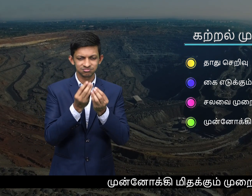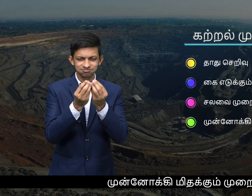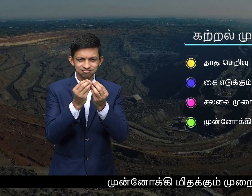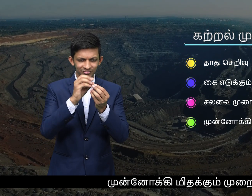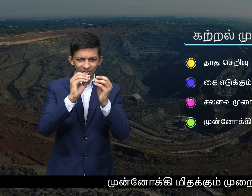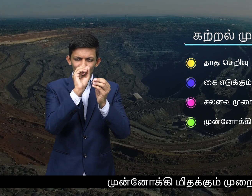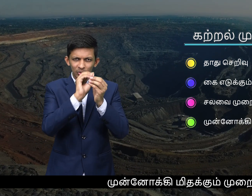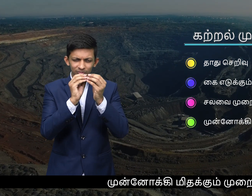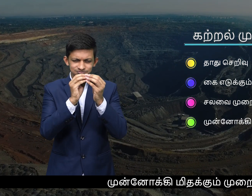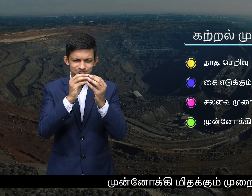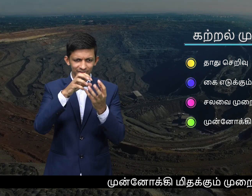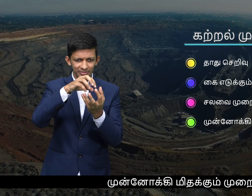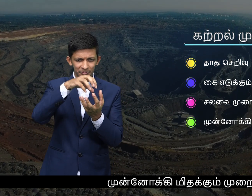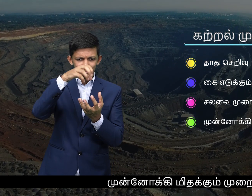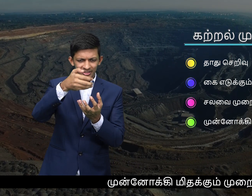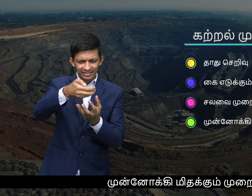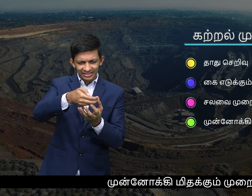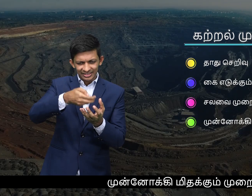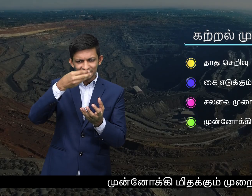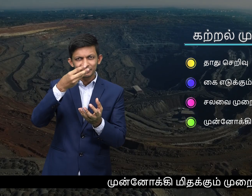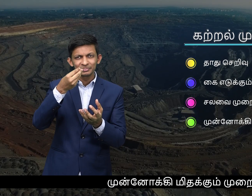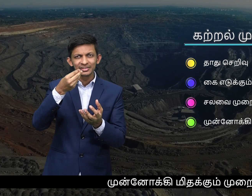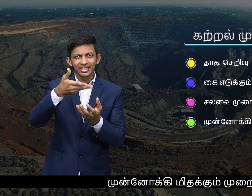முன்னோக்கி மிதக்கும் முறை,